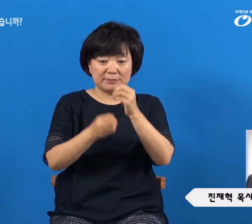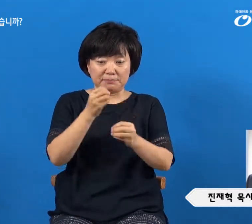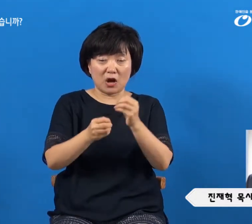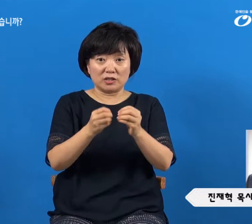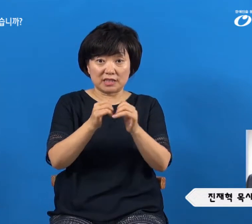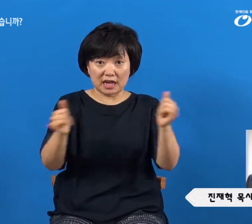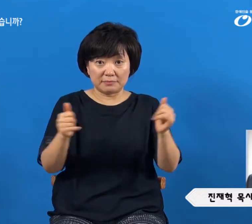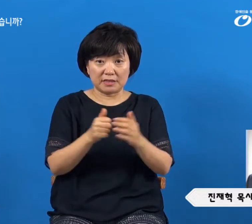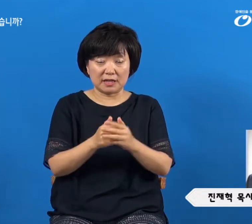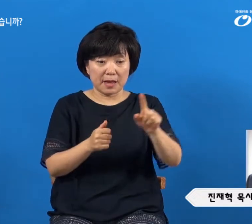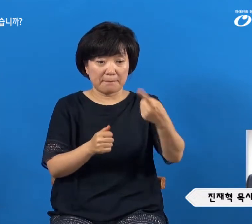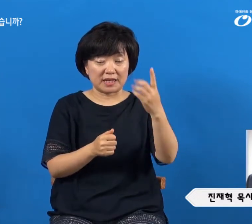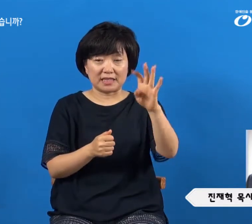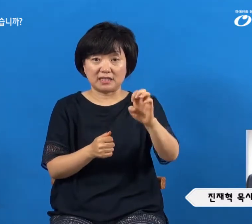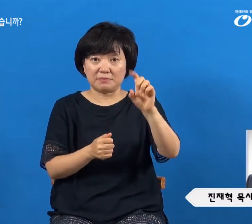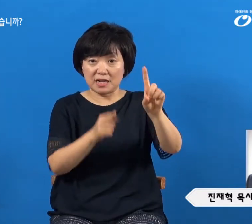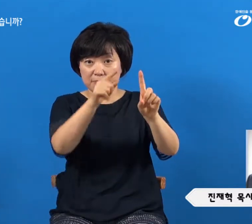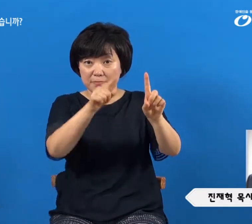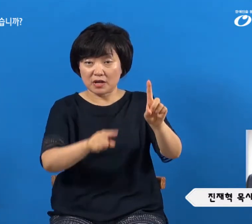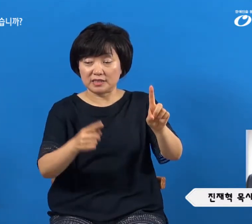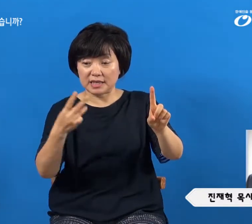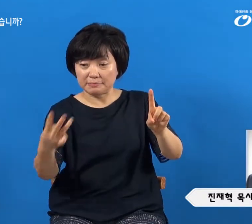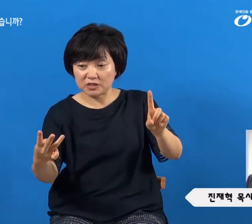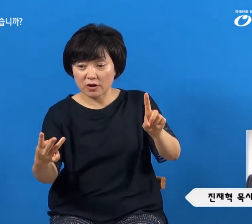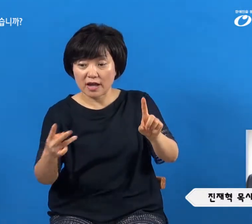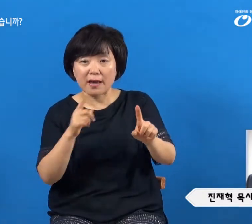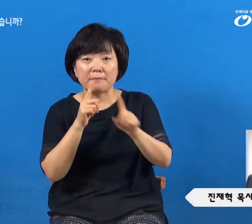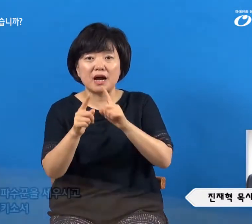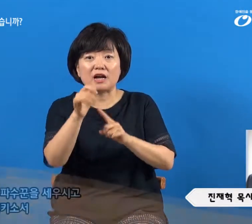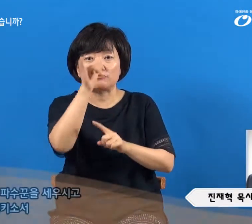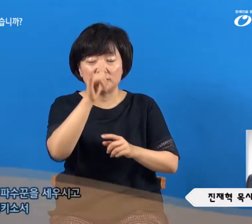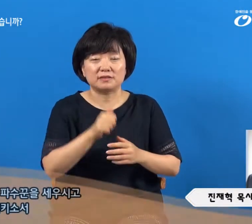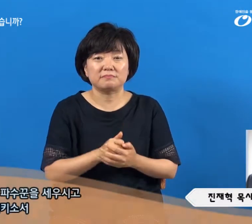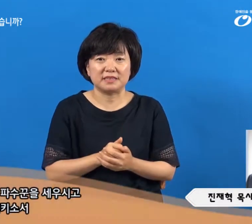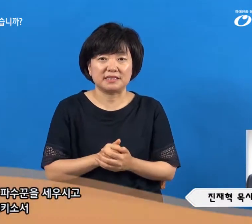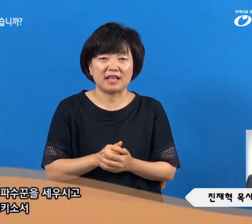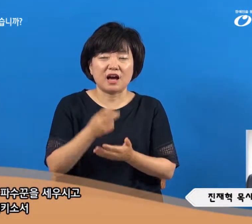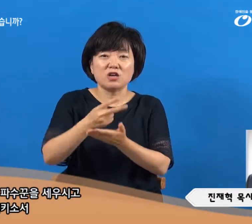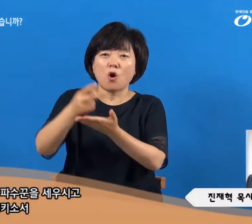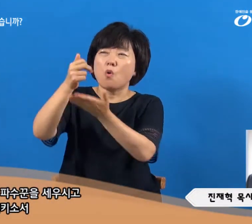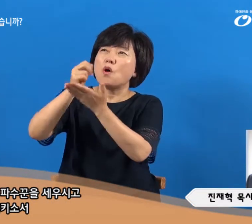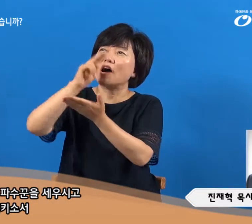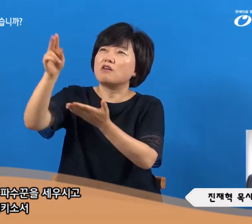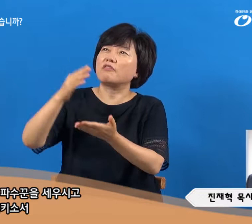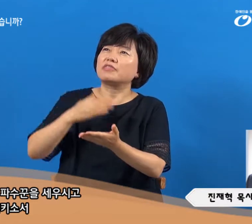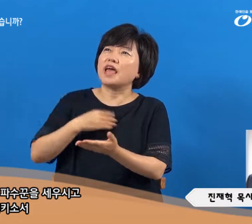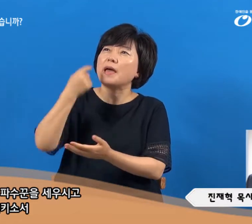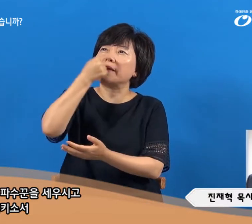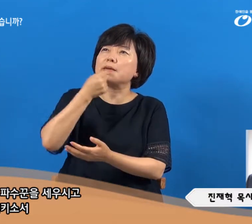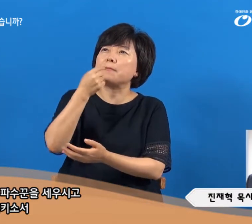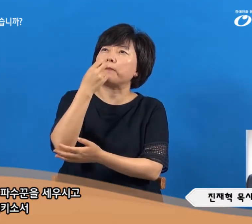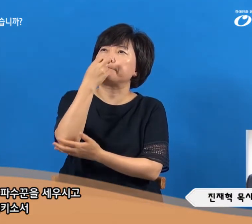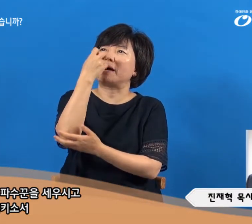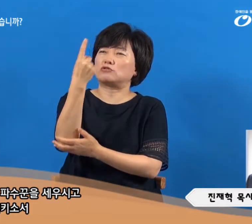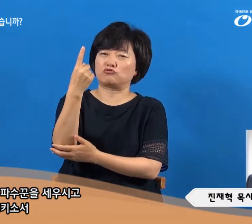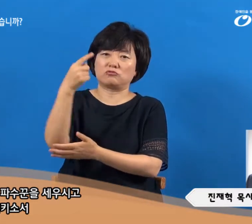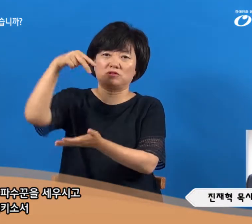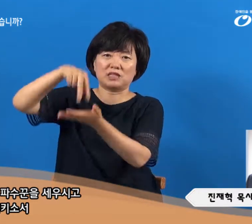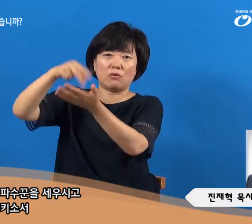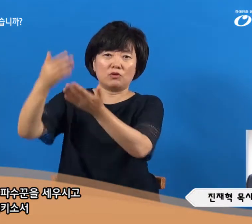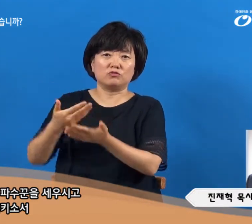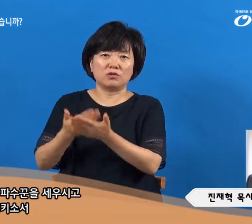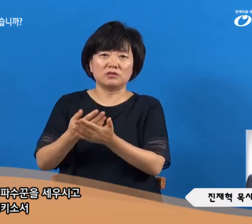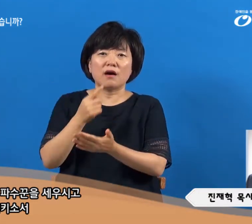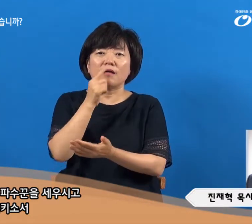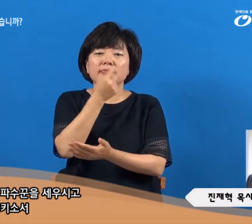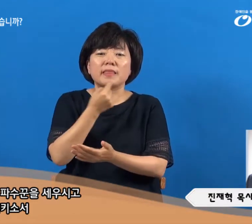기자는 141편 3절에 이렇게 말씀합니다. 여호와여 내 입에 파수꾼을 세우시고 내